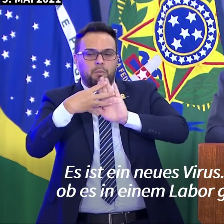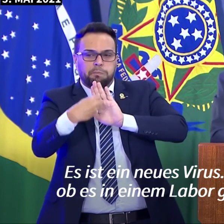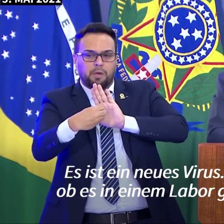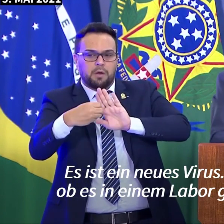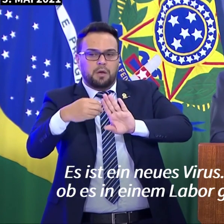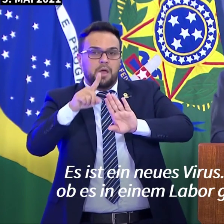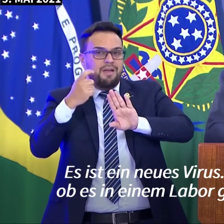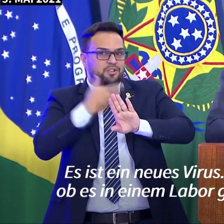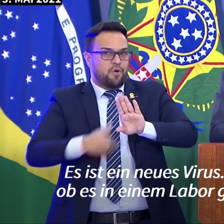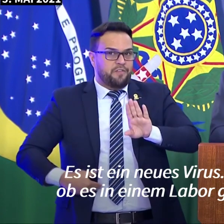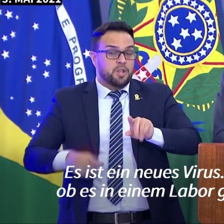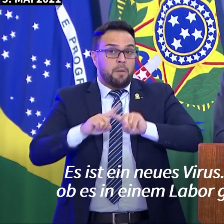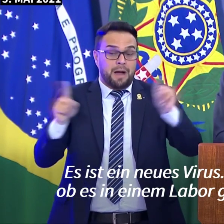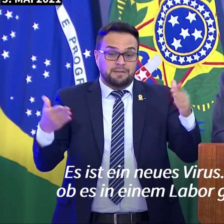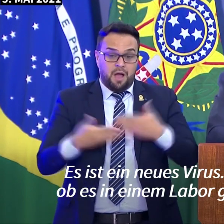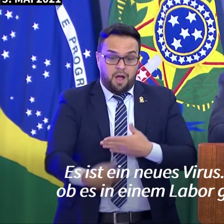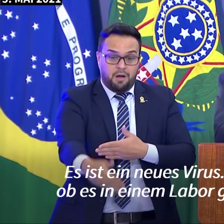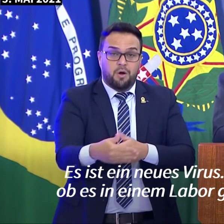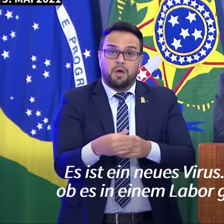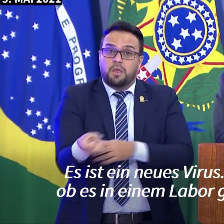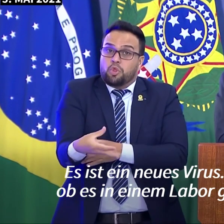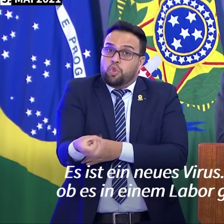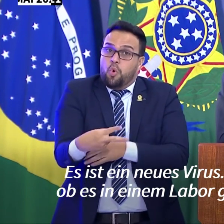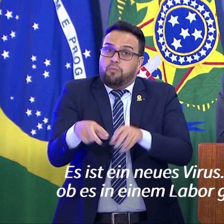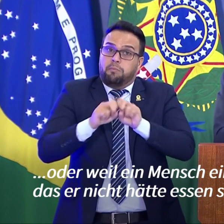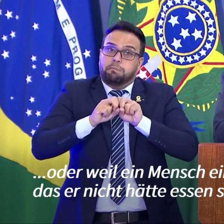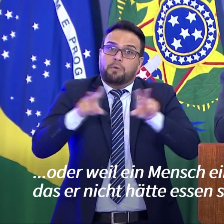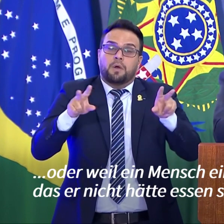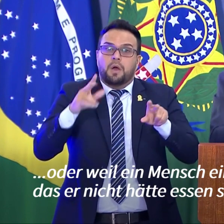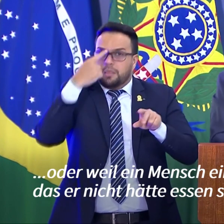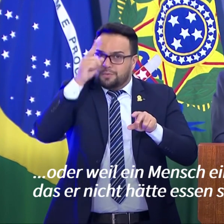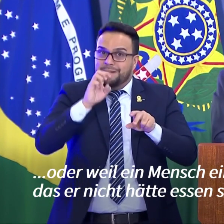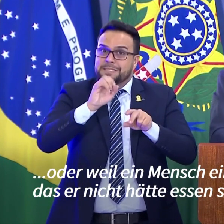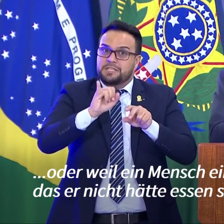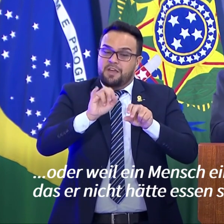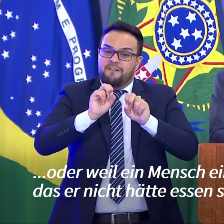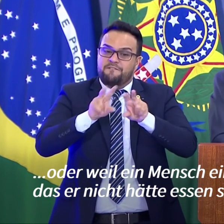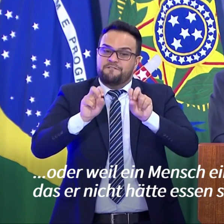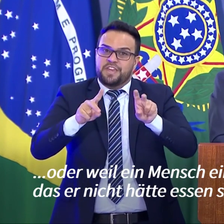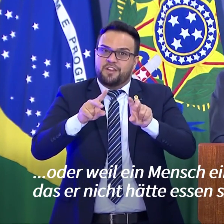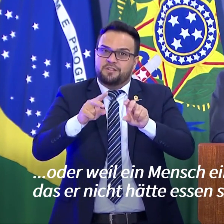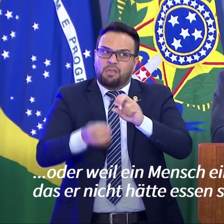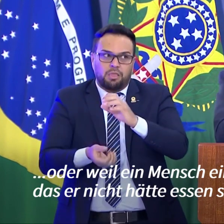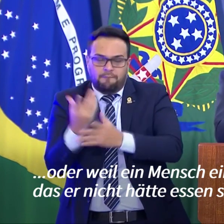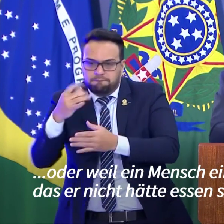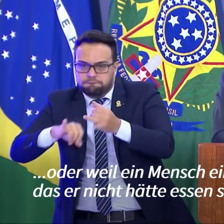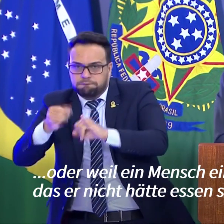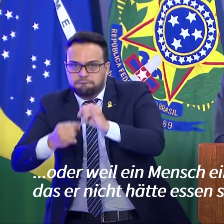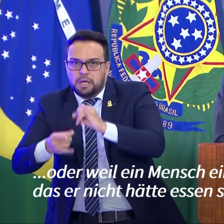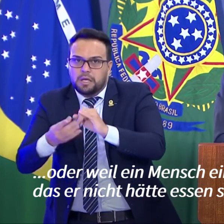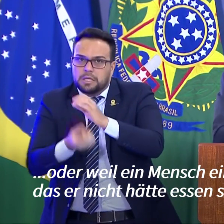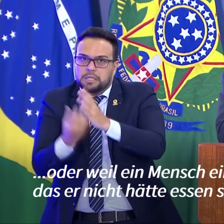É um vírus novo, ninguém sabe se nasceu em laboratório ou nasceu por algum ser humano ingerir um